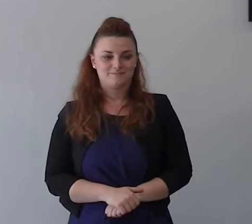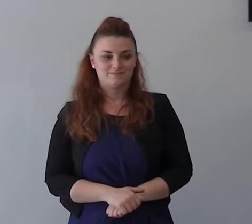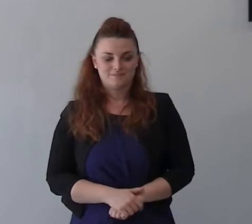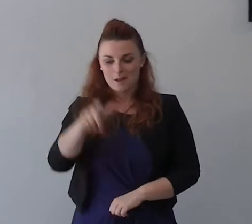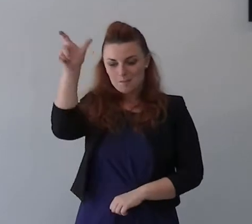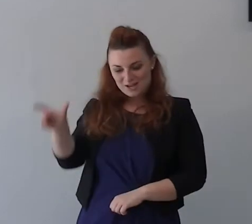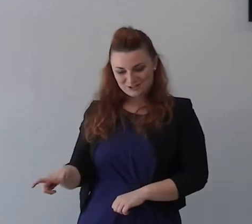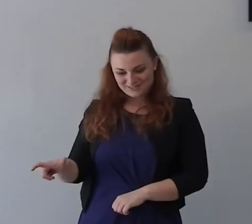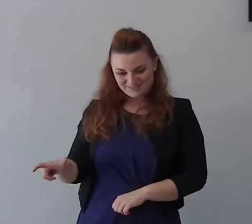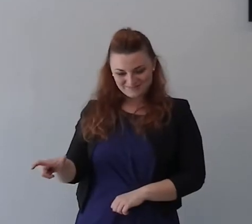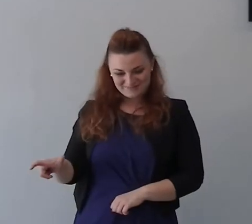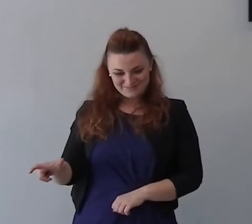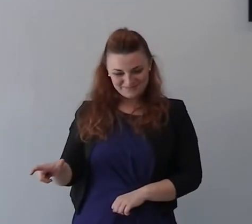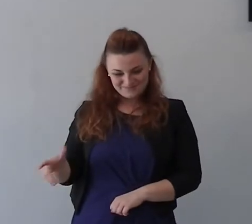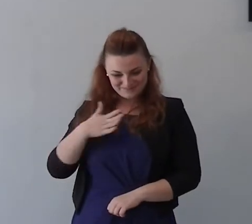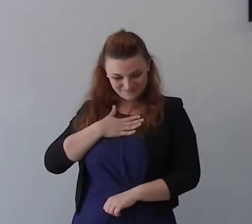Persona